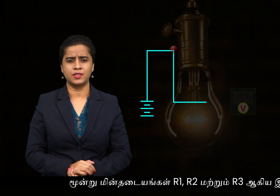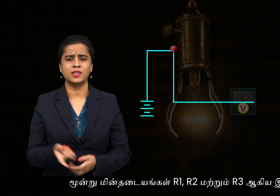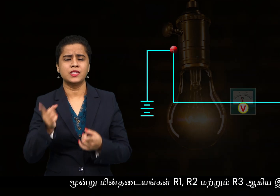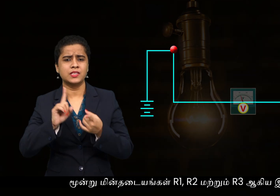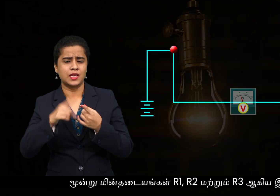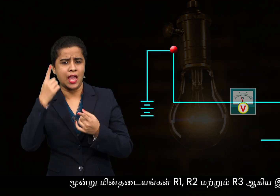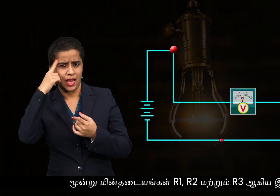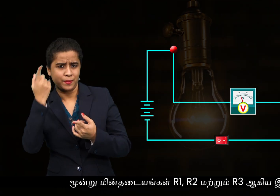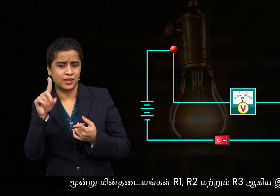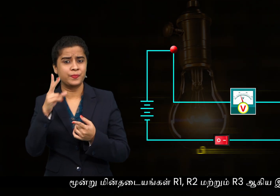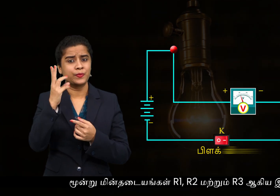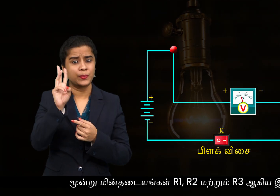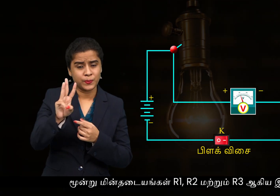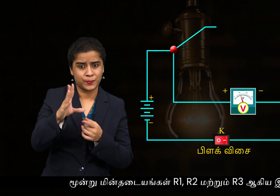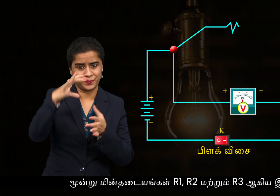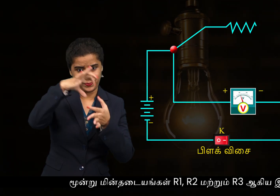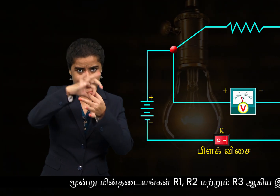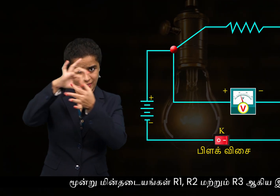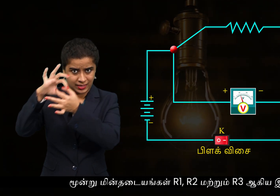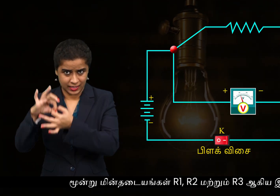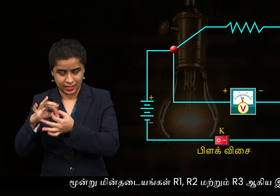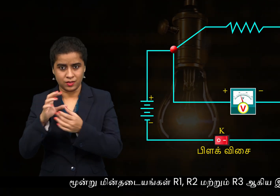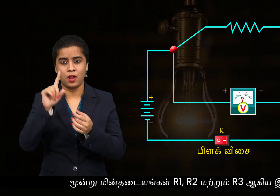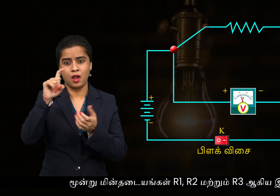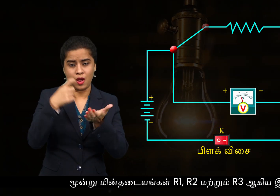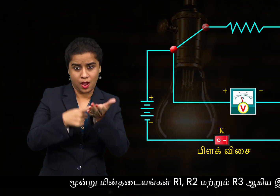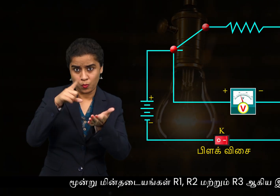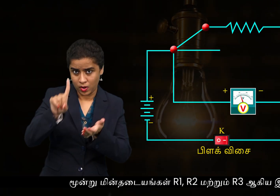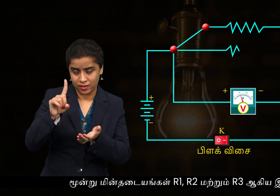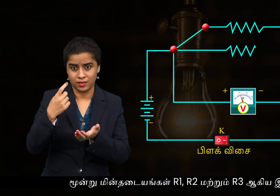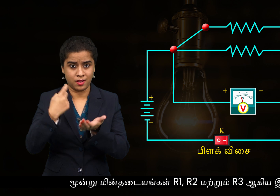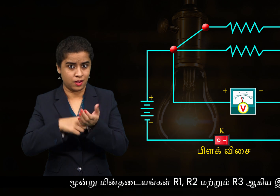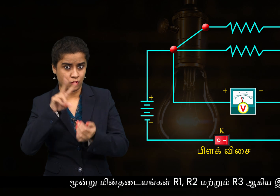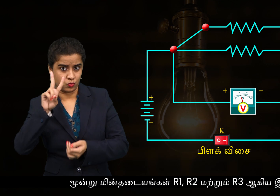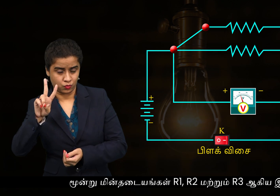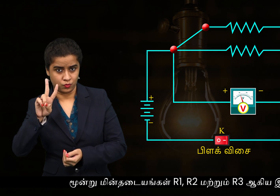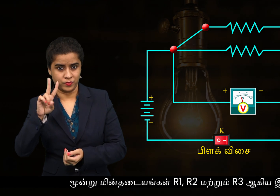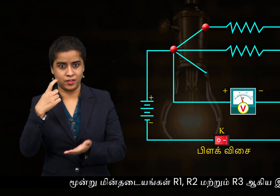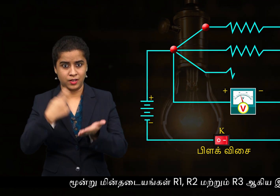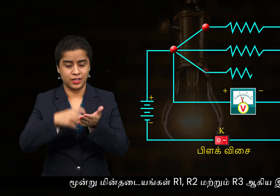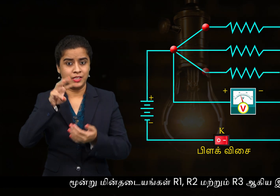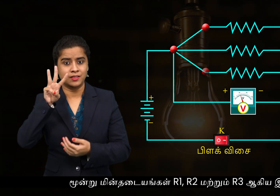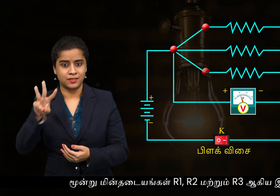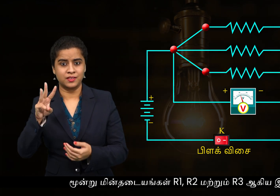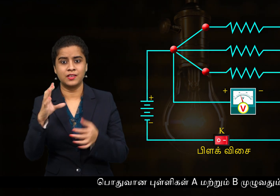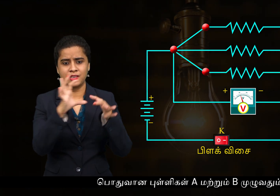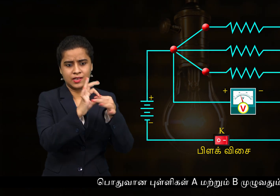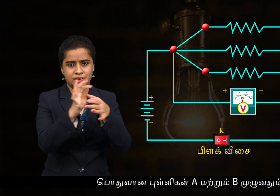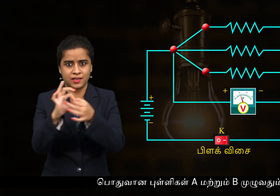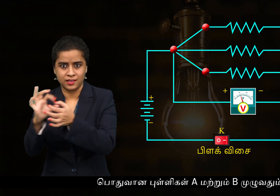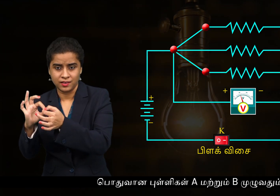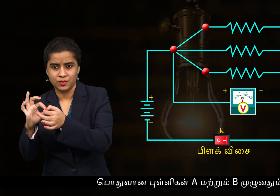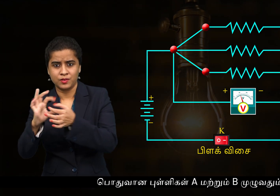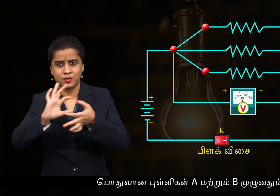3 மின்தடையங்கள் R1, R2 மற்றும் R3 ஆகிய 2